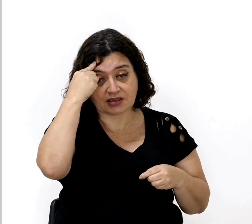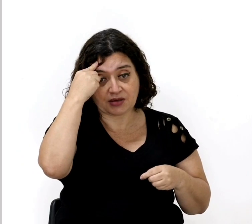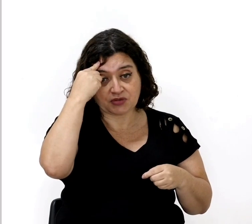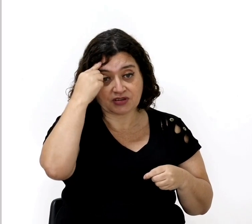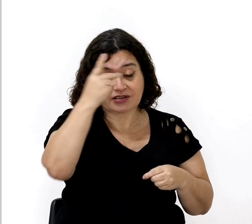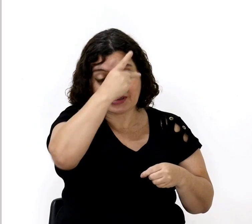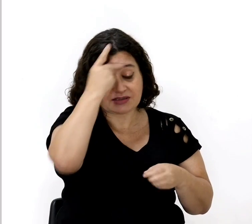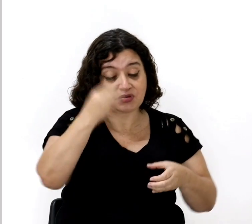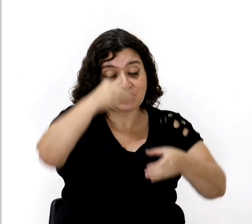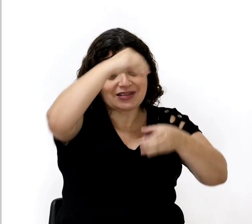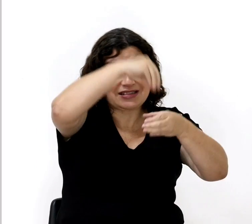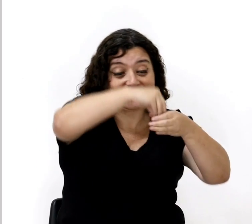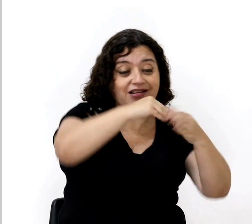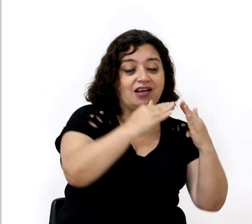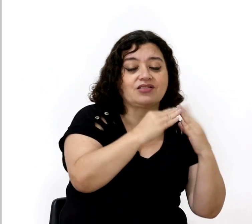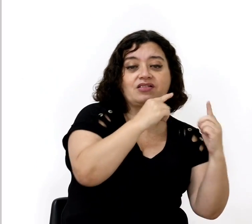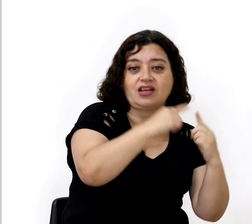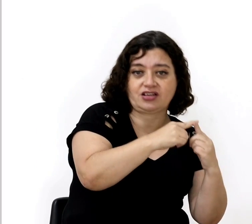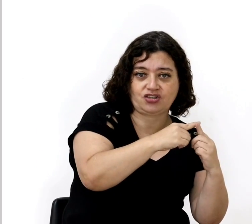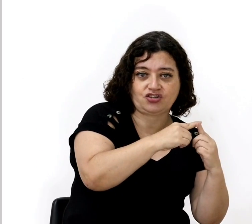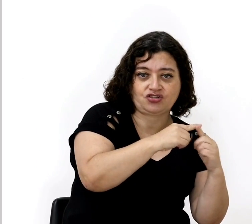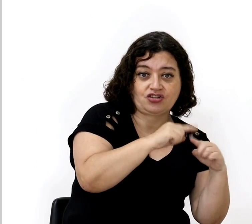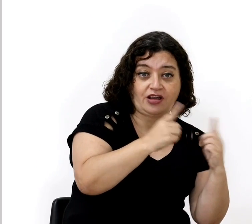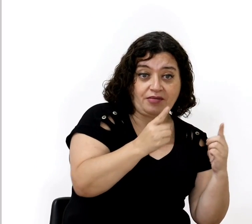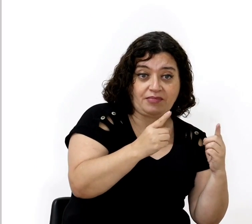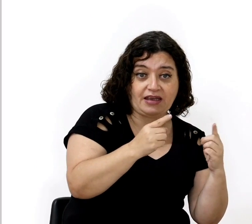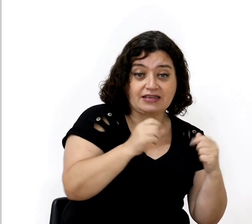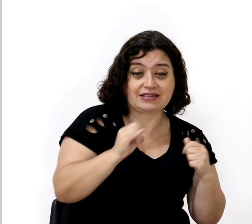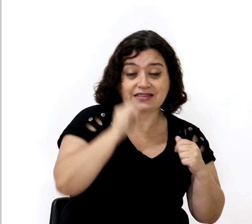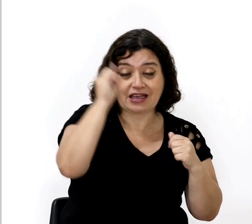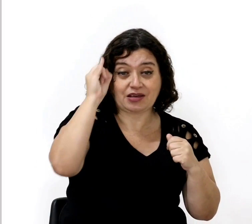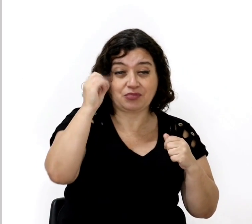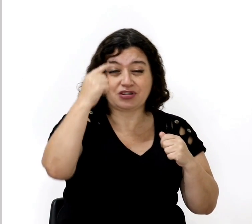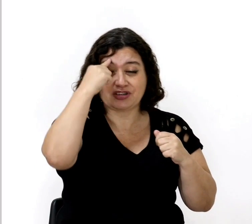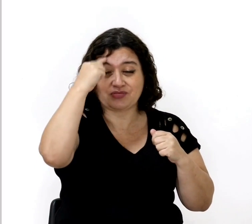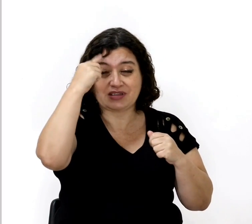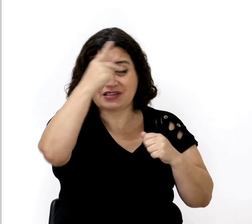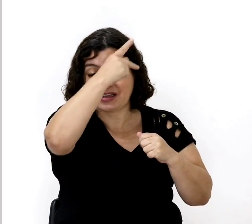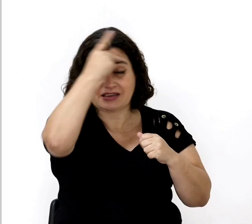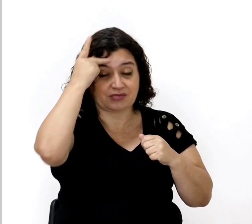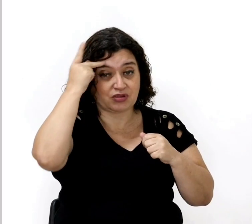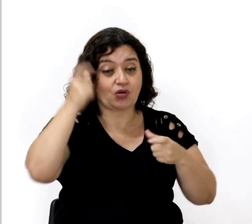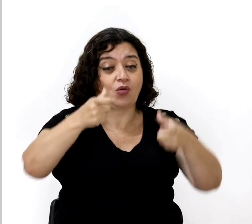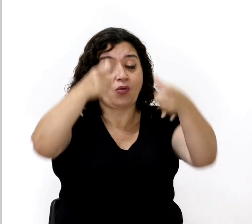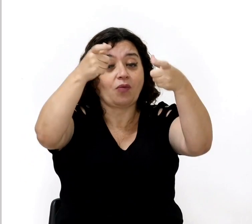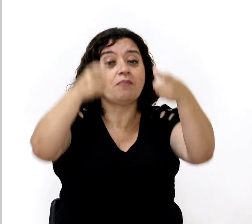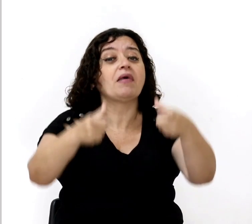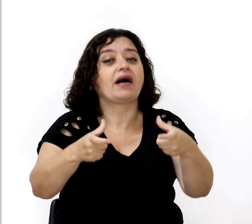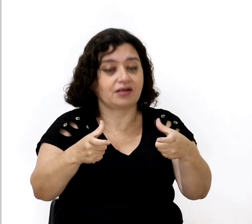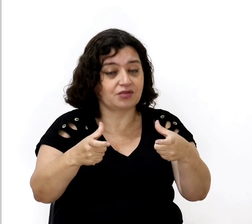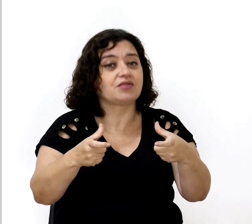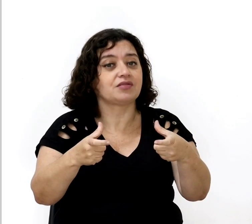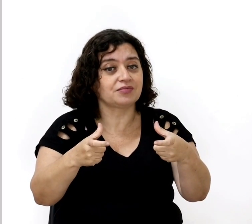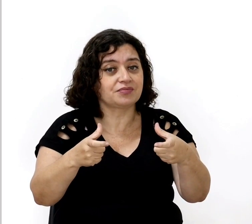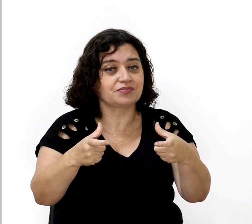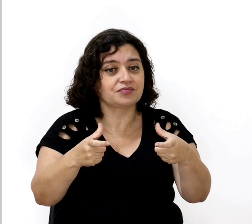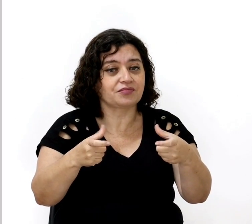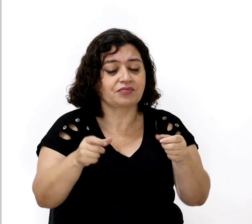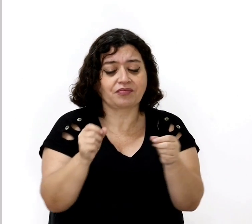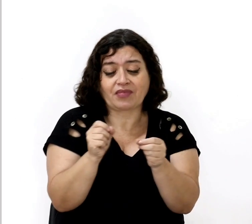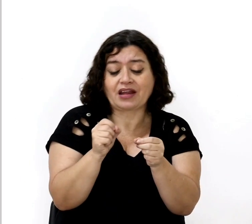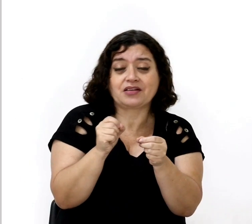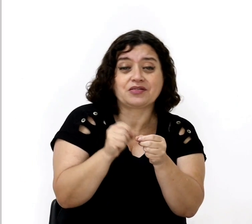próprios membros. Prioriza interno. E você priorizar as pessoas o bairro, né? Você falou sobre uma questão